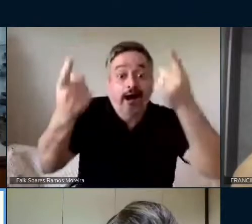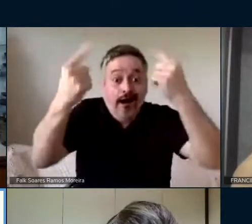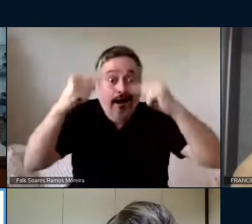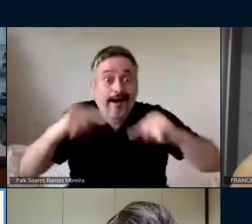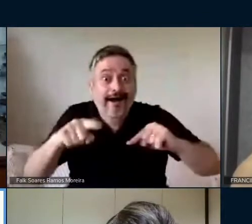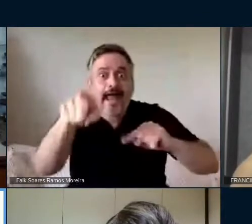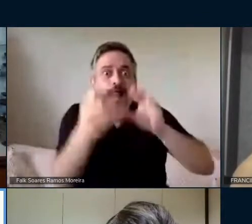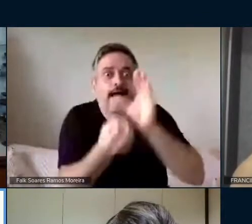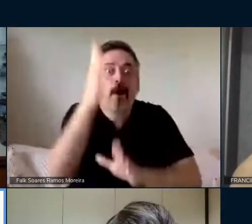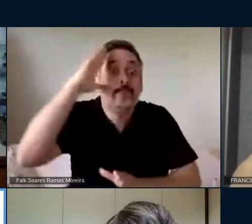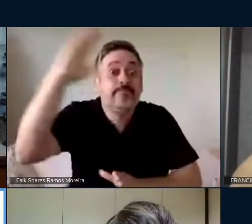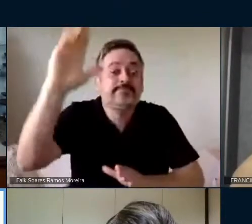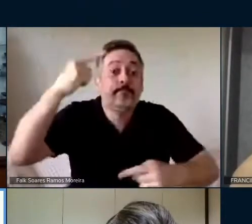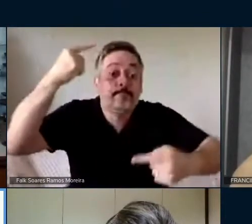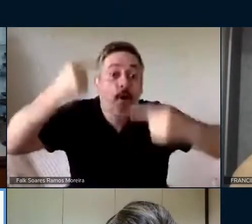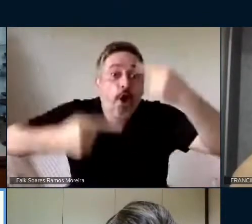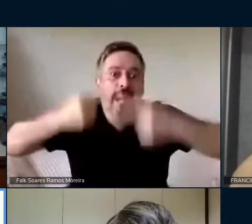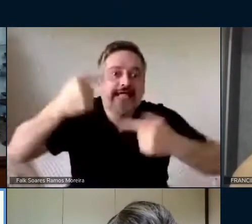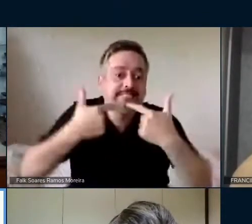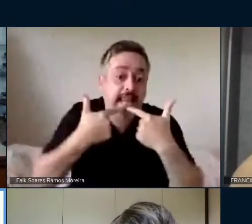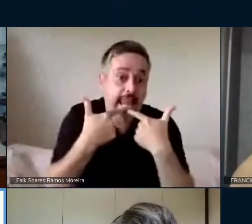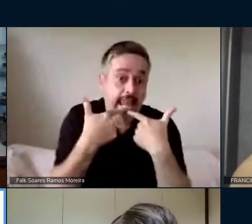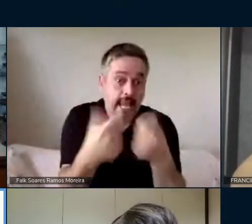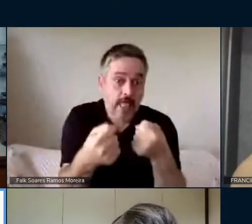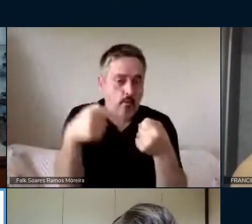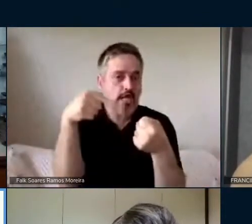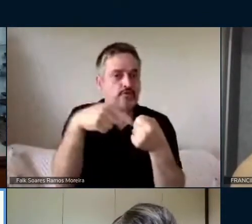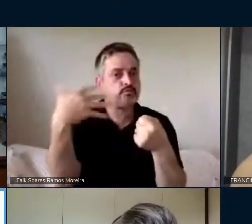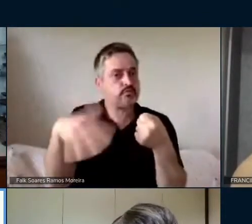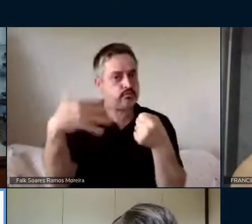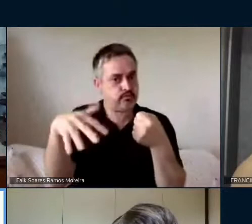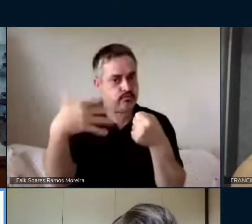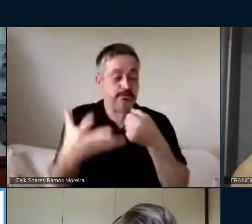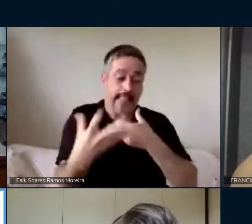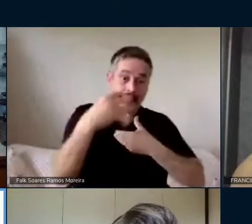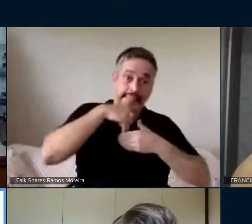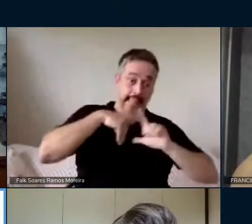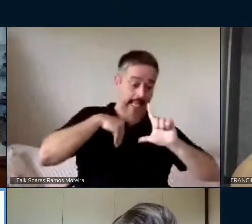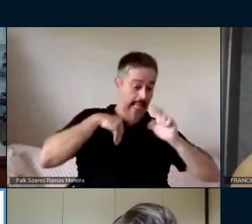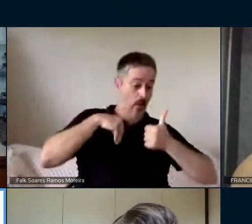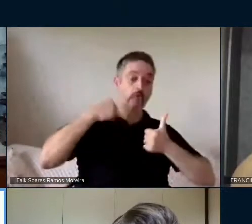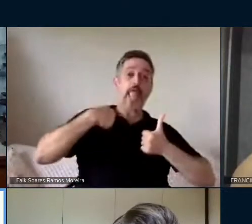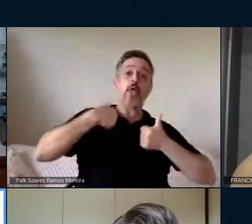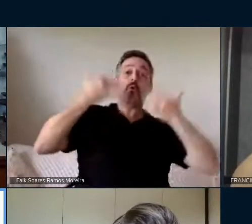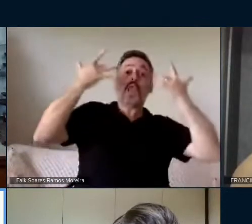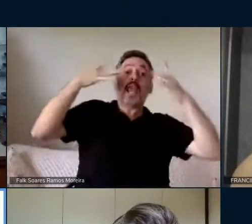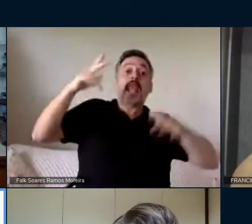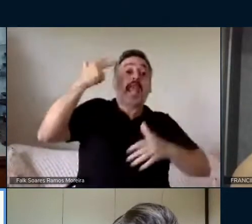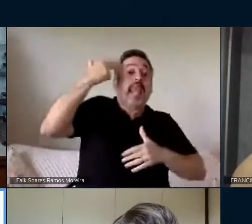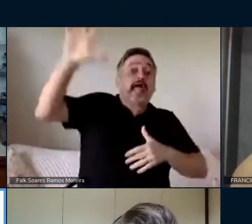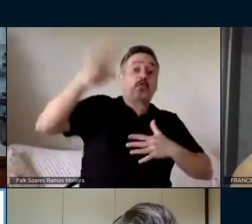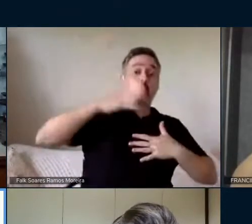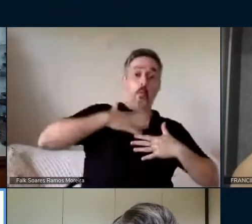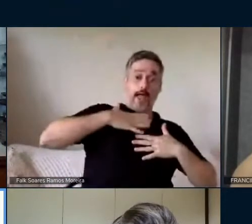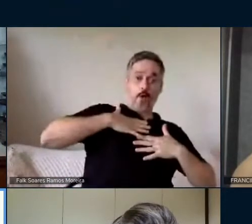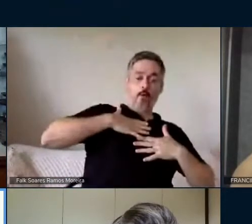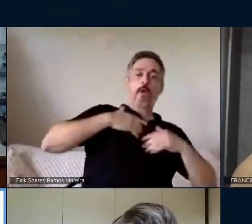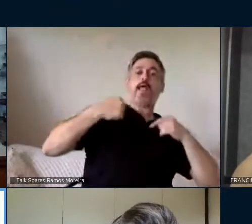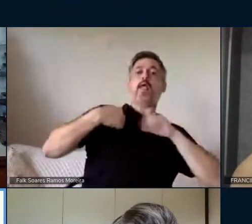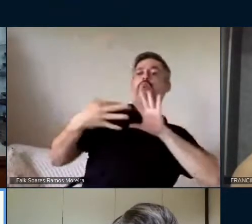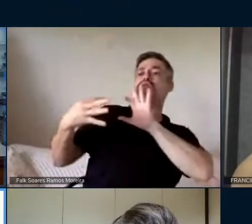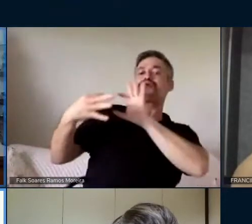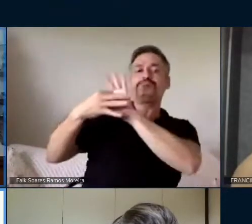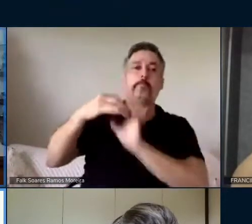políticas públicas e a criação das mesmas, das políticas linguísticas, da